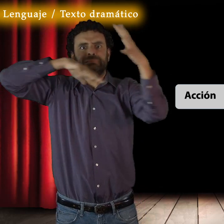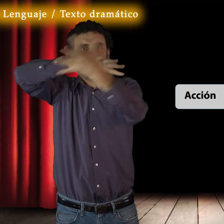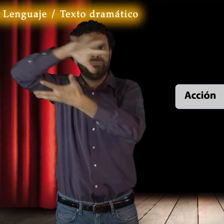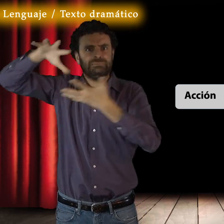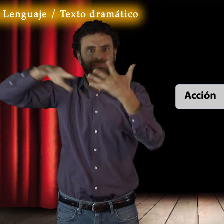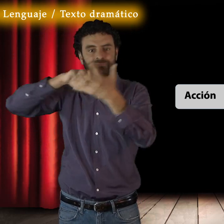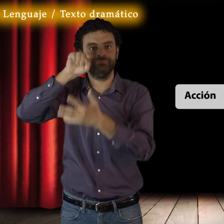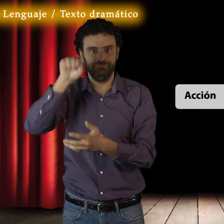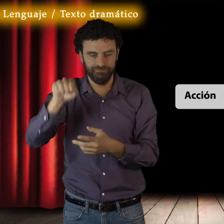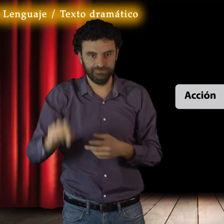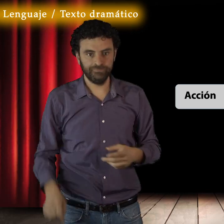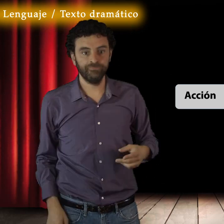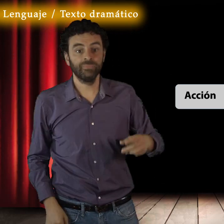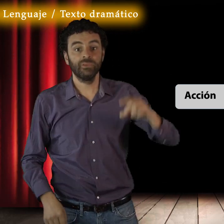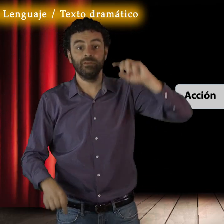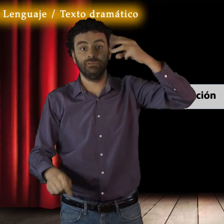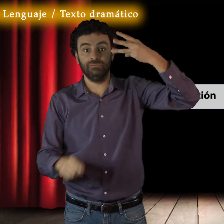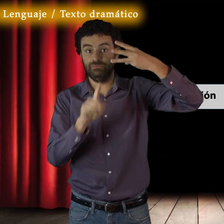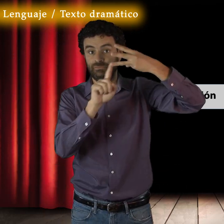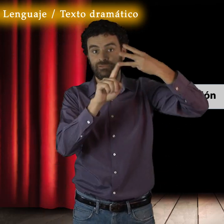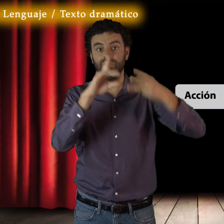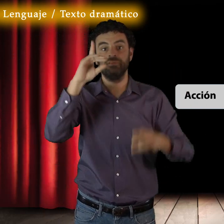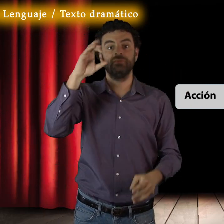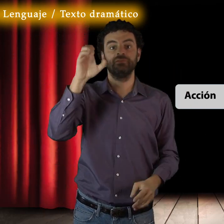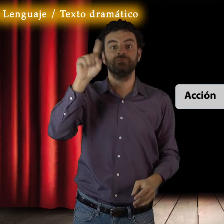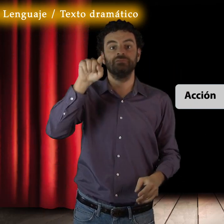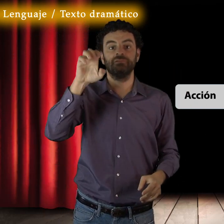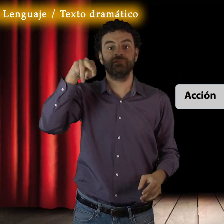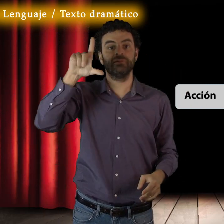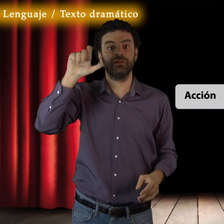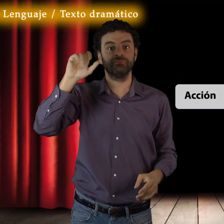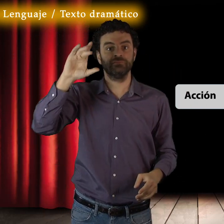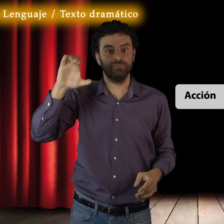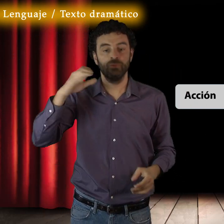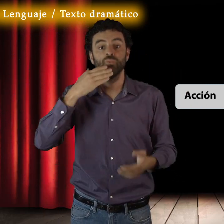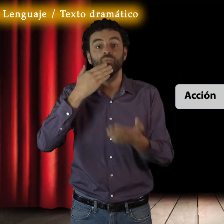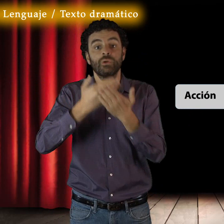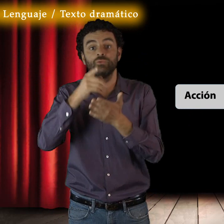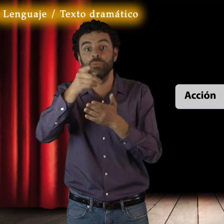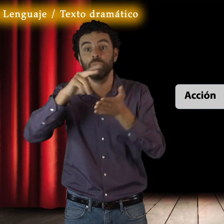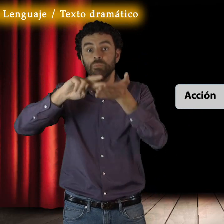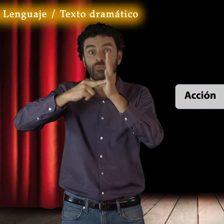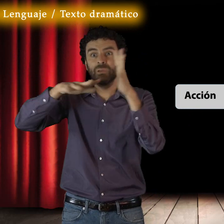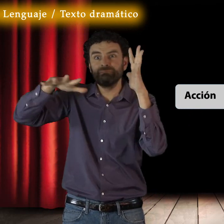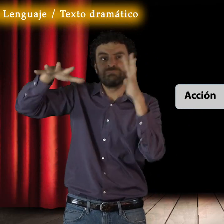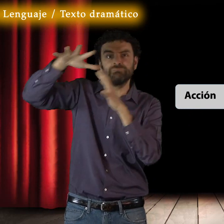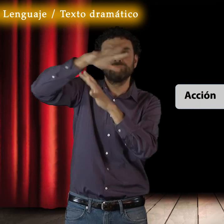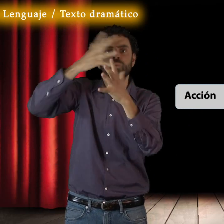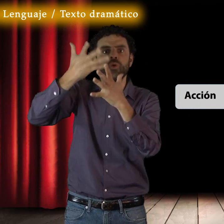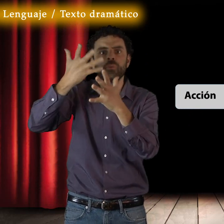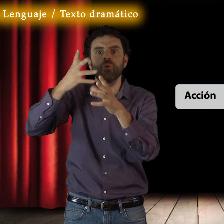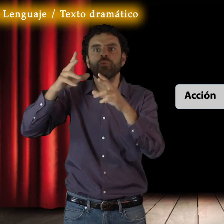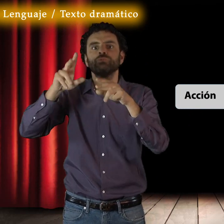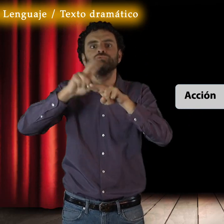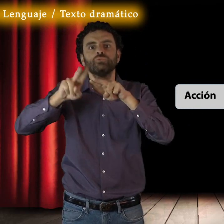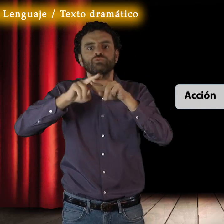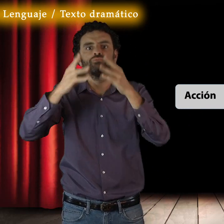clímax desenlace viene después del clímax el conflicto se ha resuelto se explican los